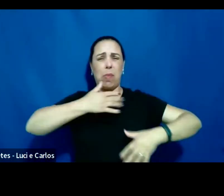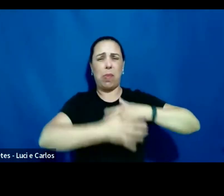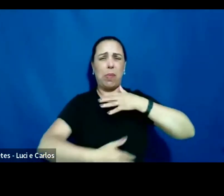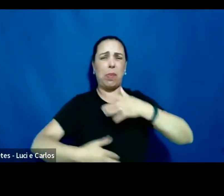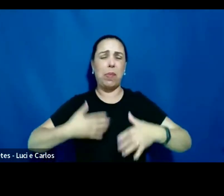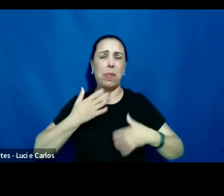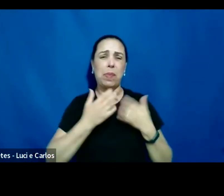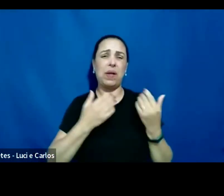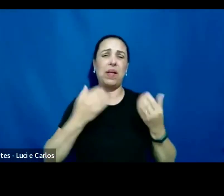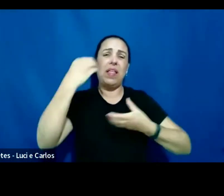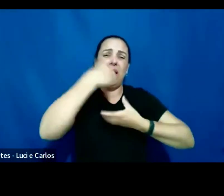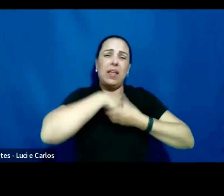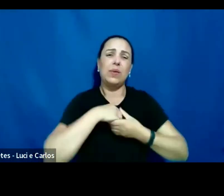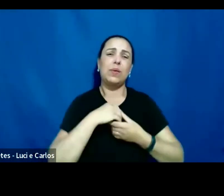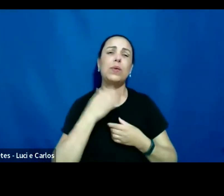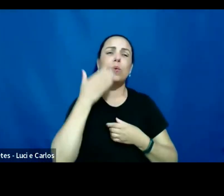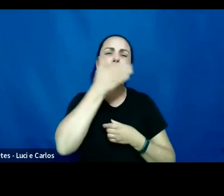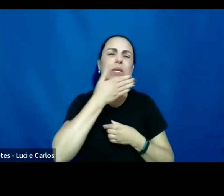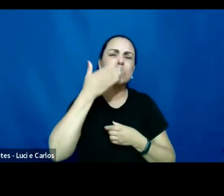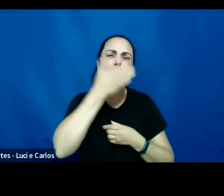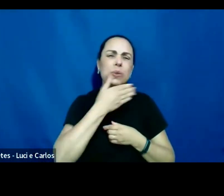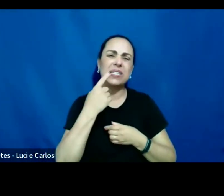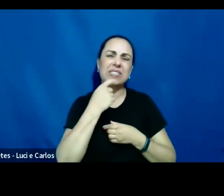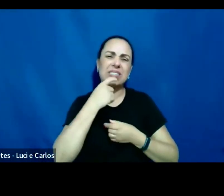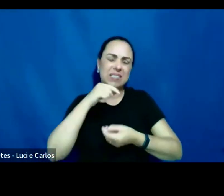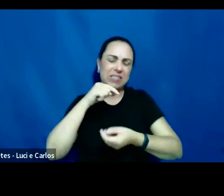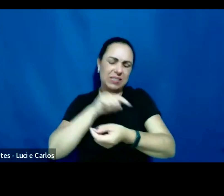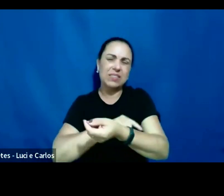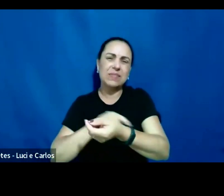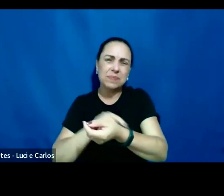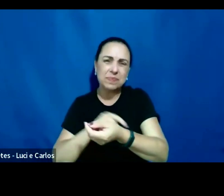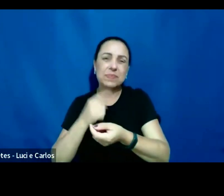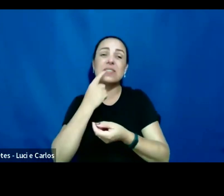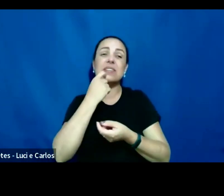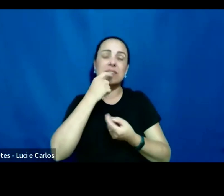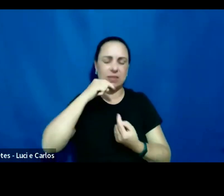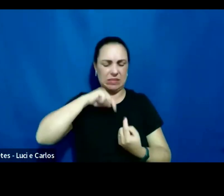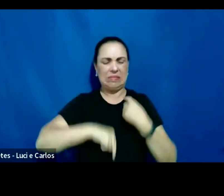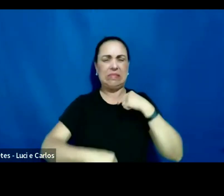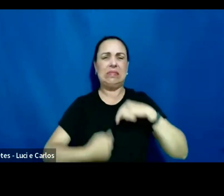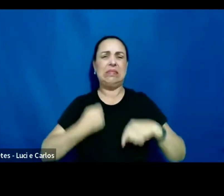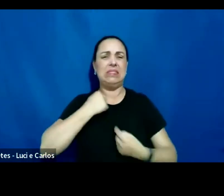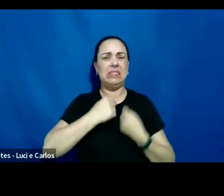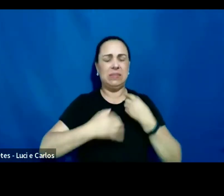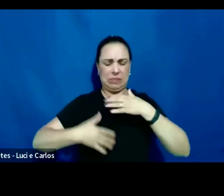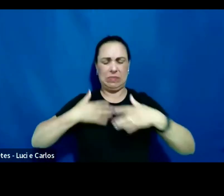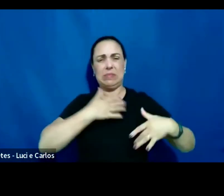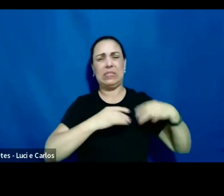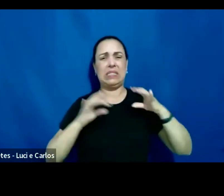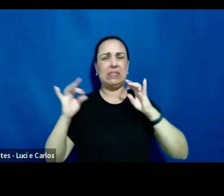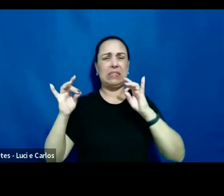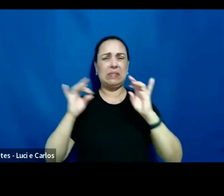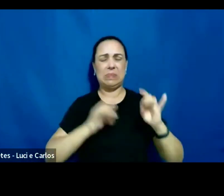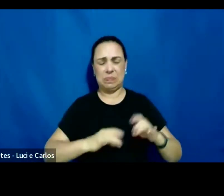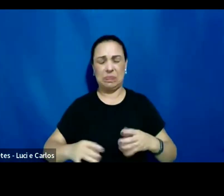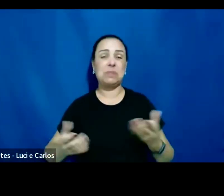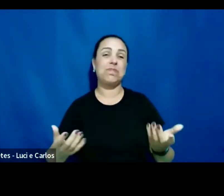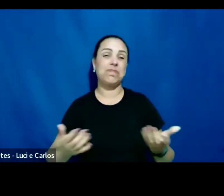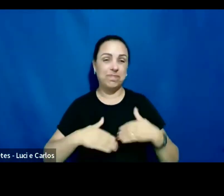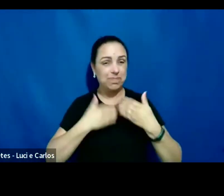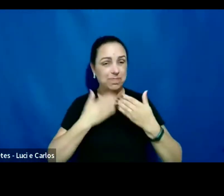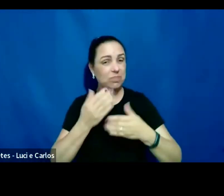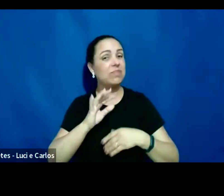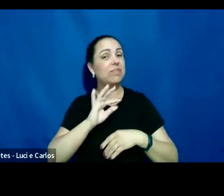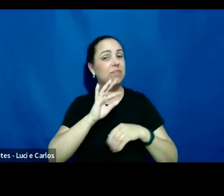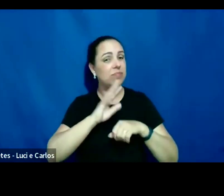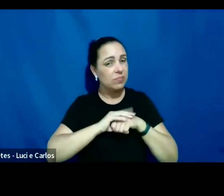aqui, vai embora, porque ela está resistente. Olha só que interessante. Resistência à insulina é um fator que contribui sim para a